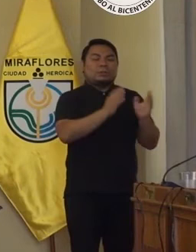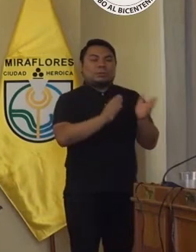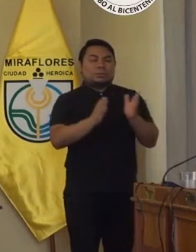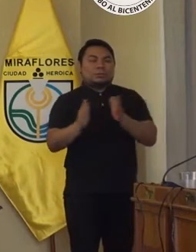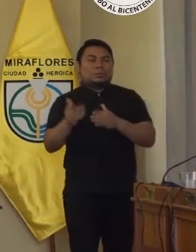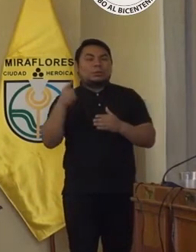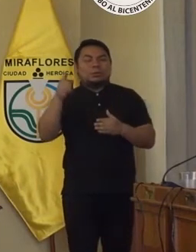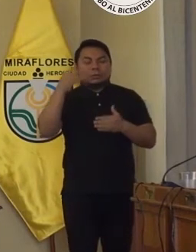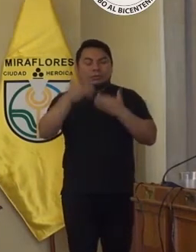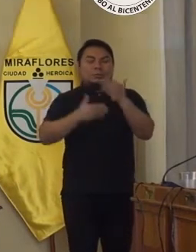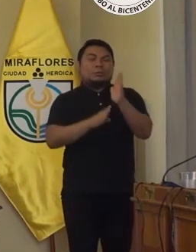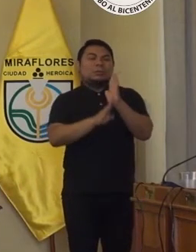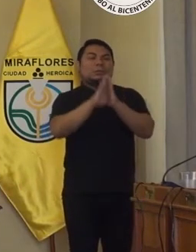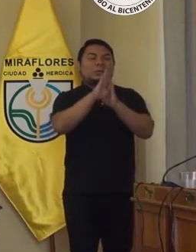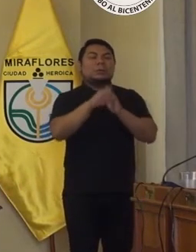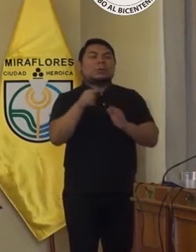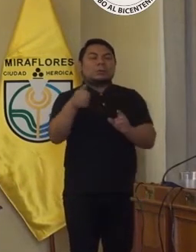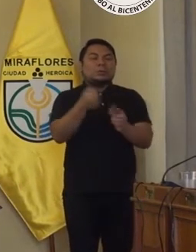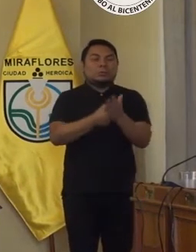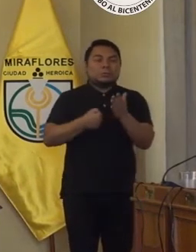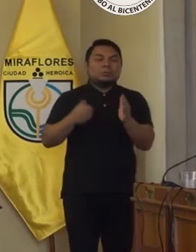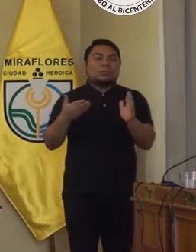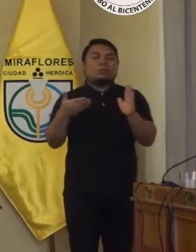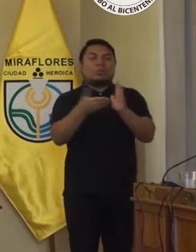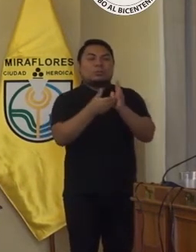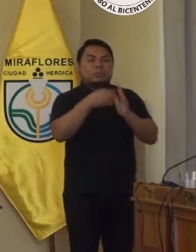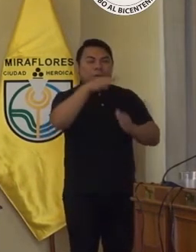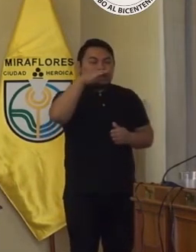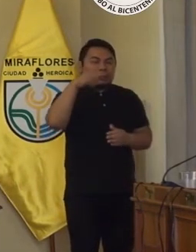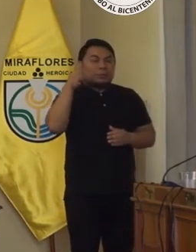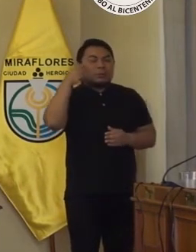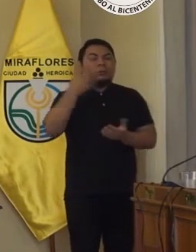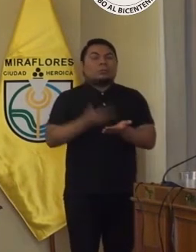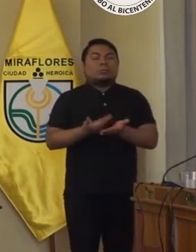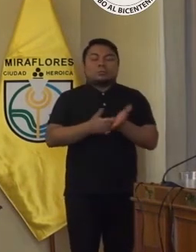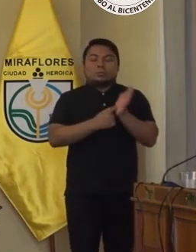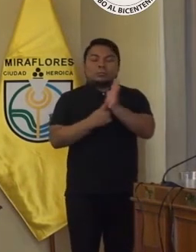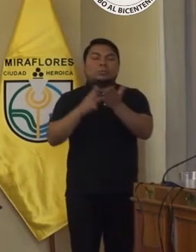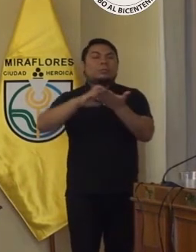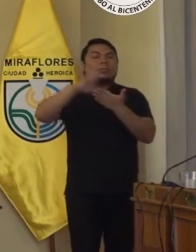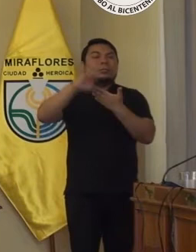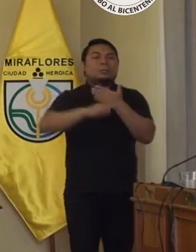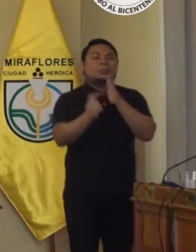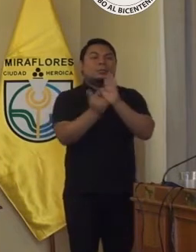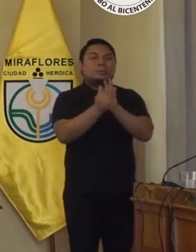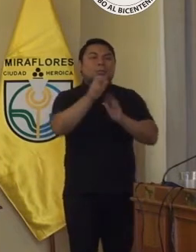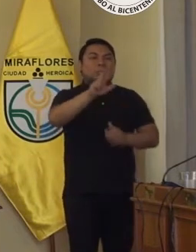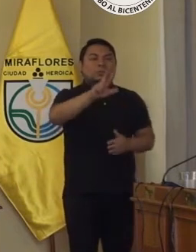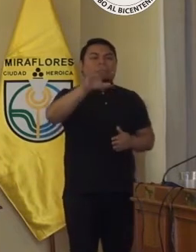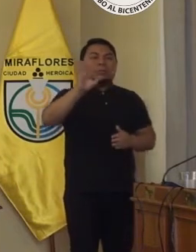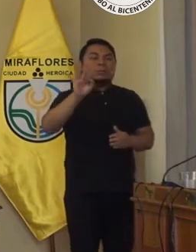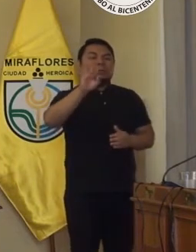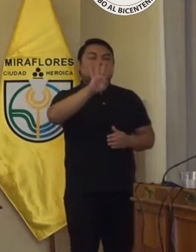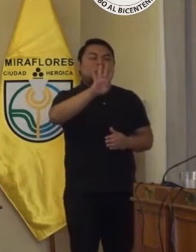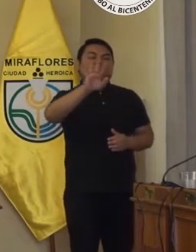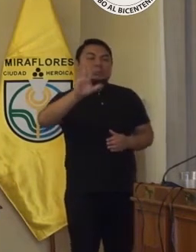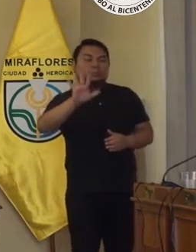Desarrollo Alternativo y Lucha contra las Drogas, a fin de sustentar el proyecto de ley